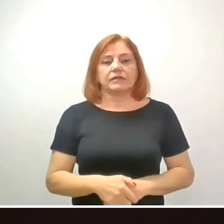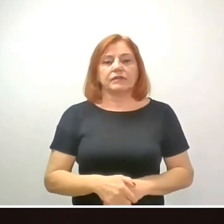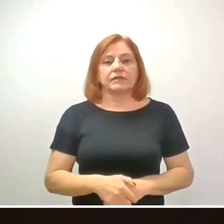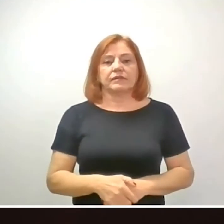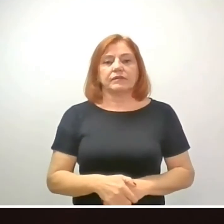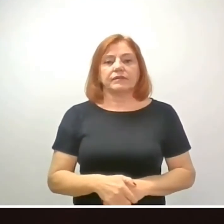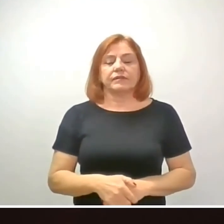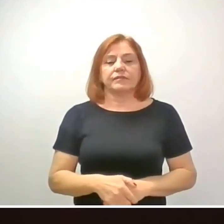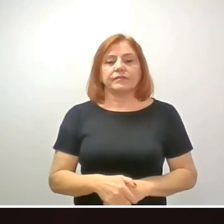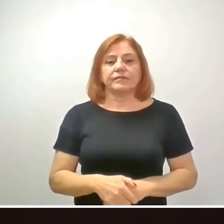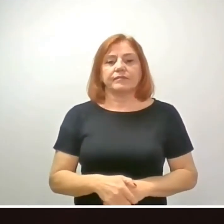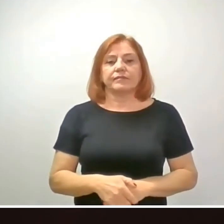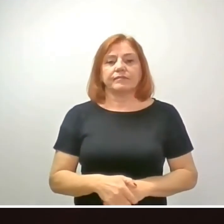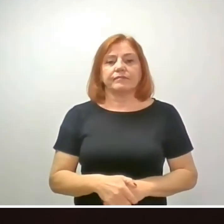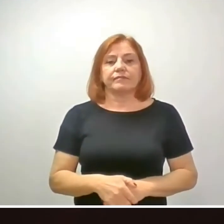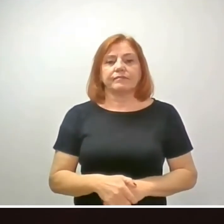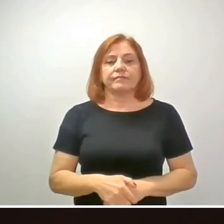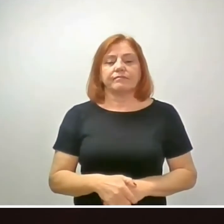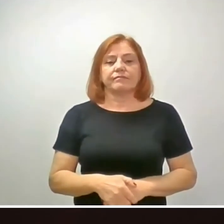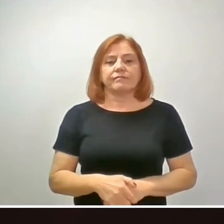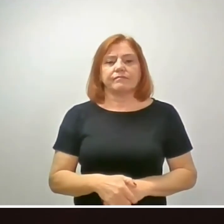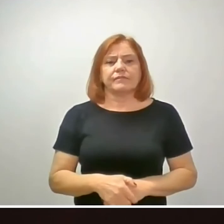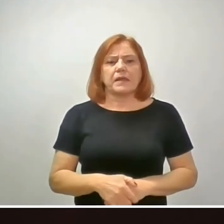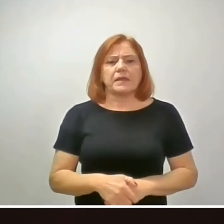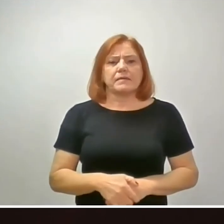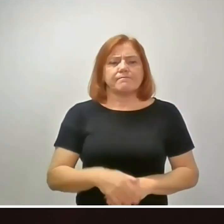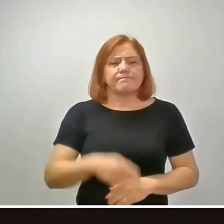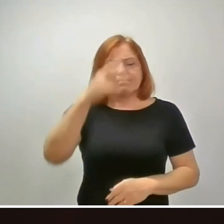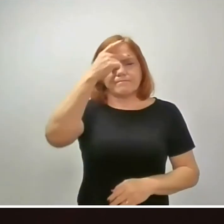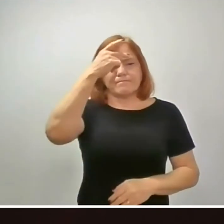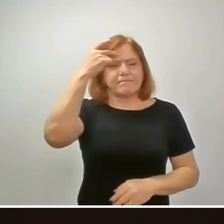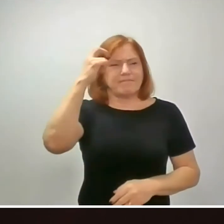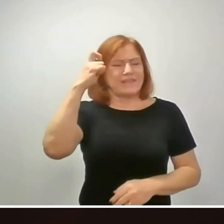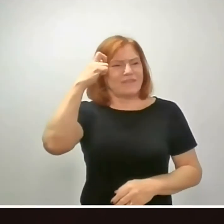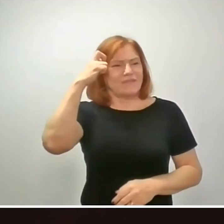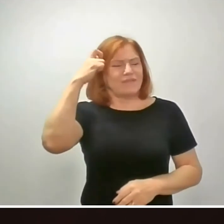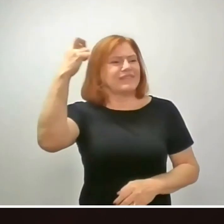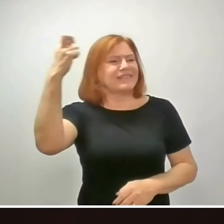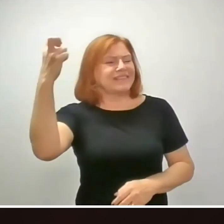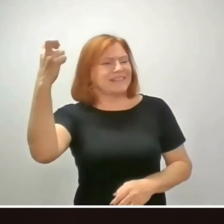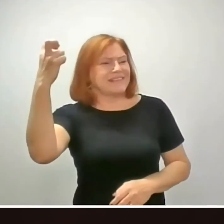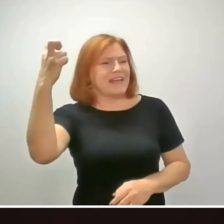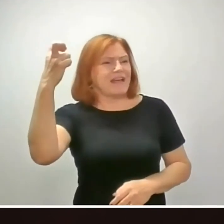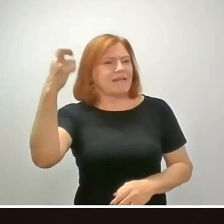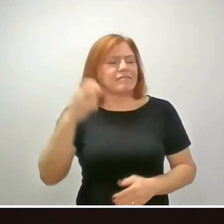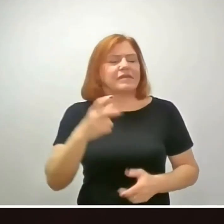Os que forem sábios são os vencedores. Os que forem sábios, pois,